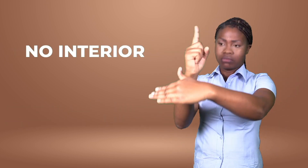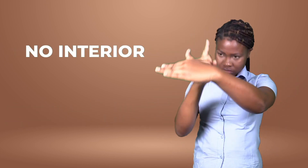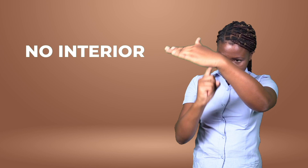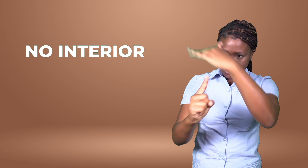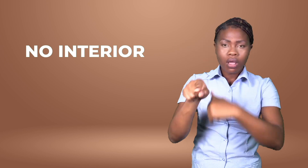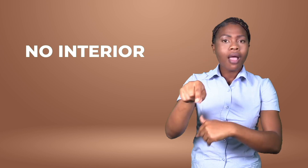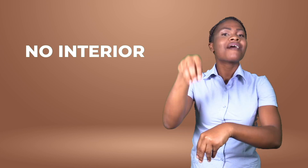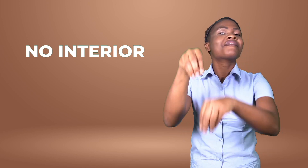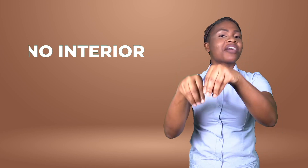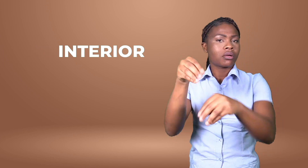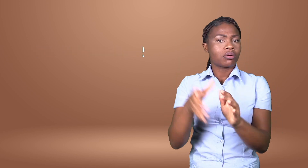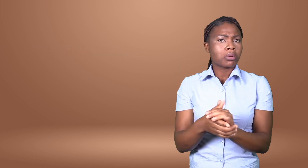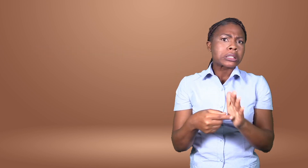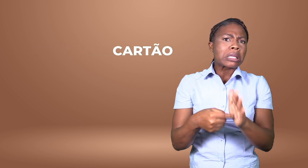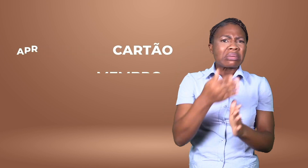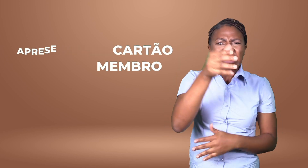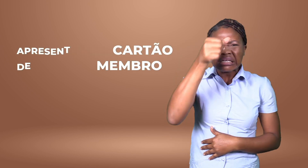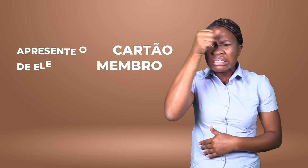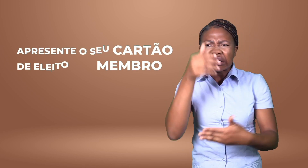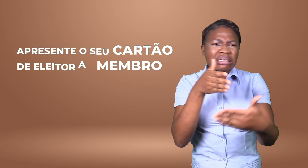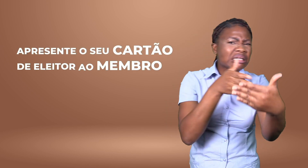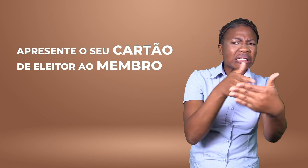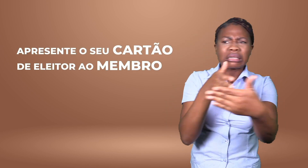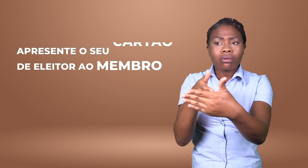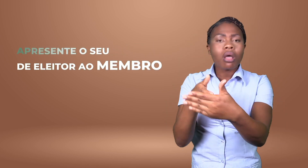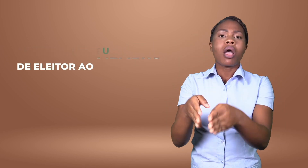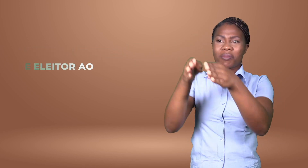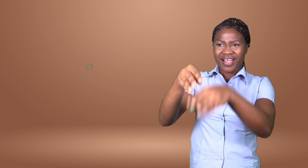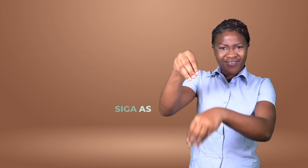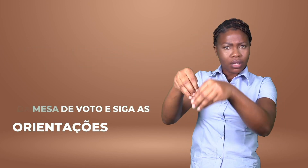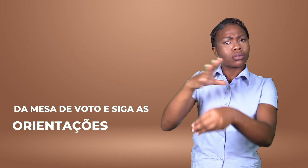No interior da assembleia de voto, apresente o seu cartão de eleitor ao